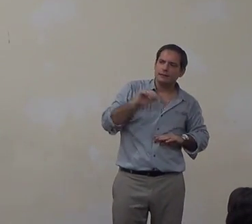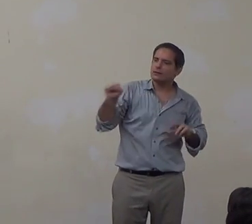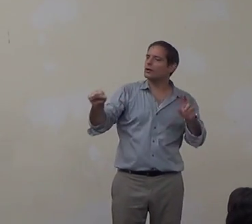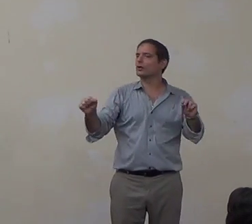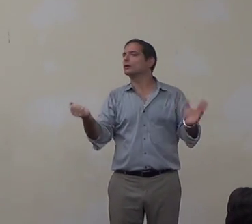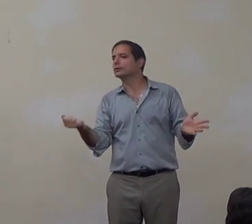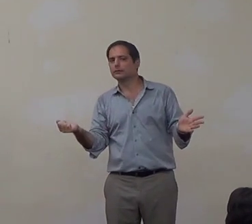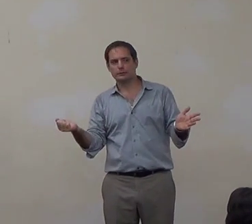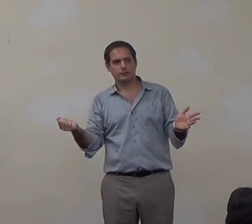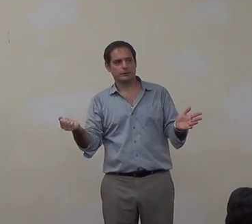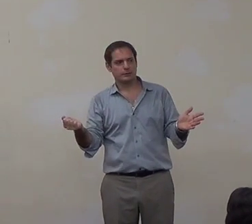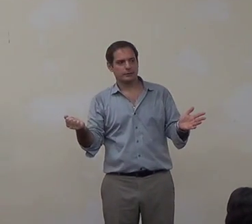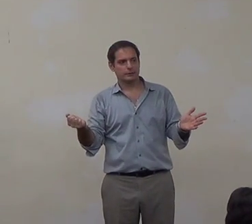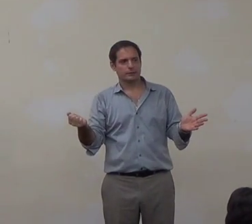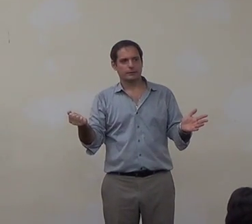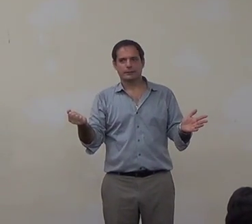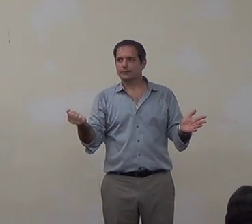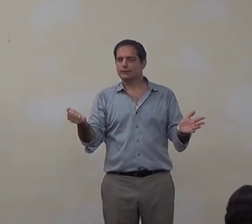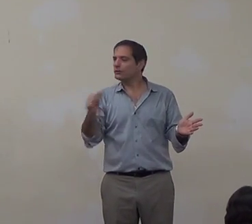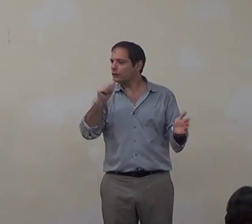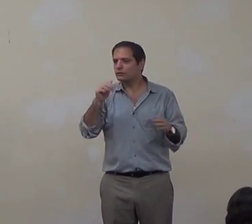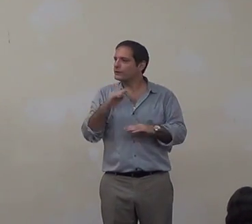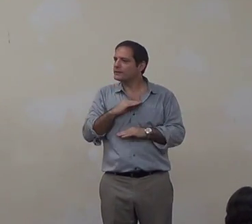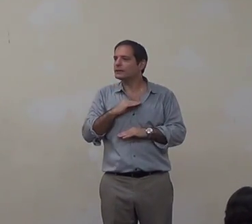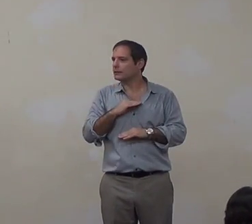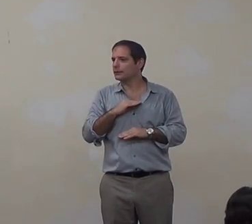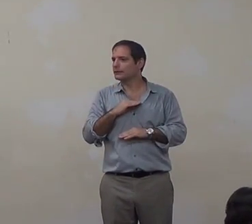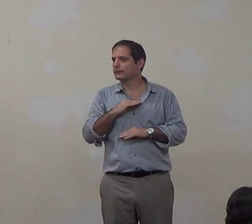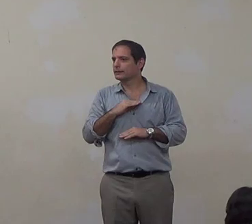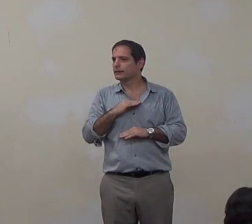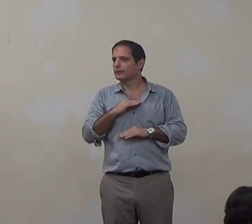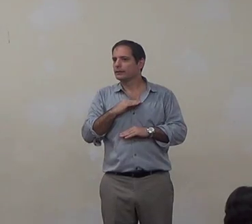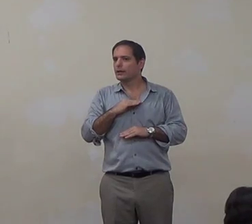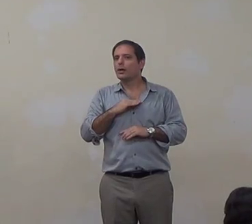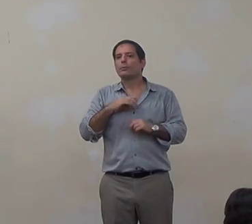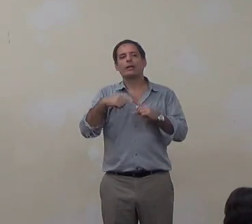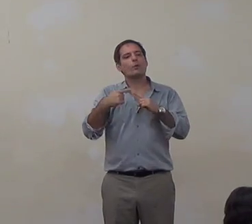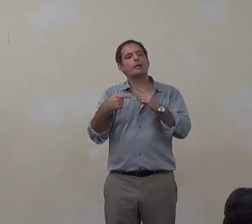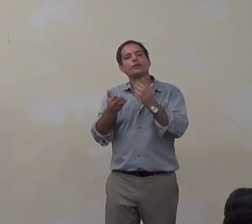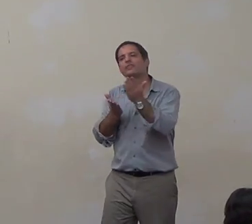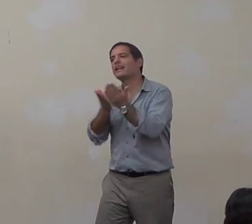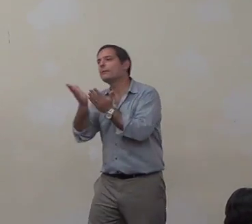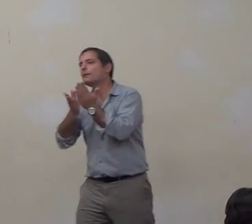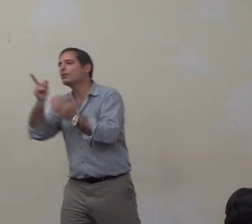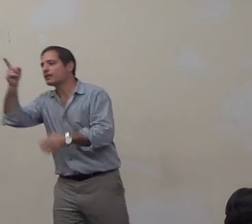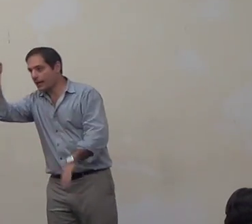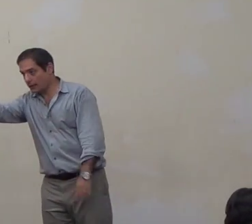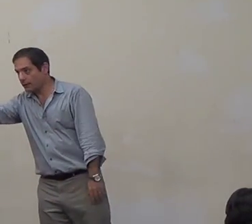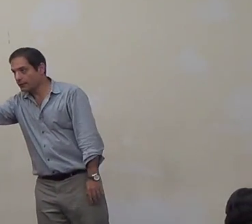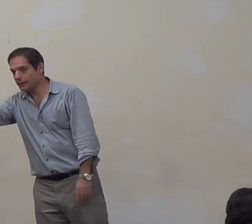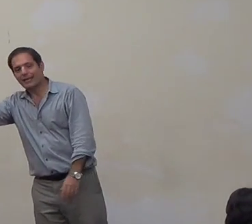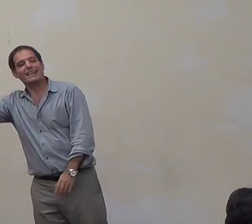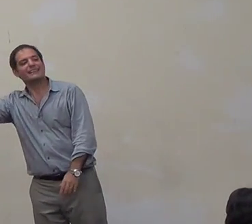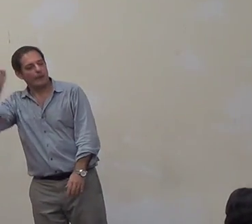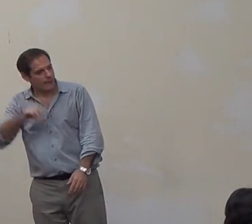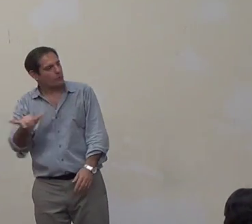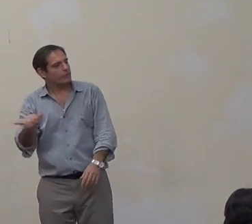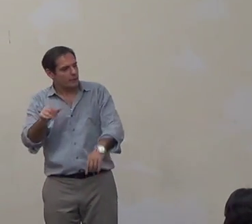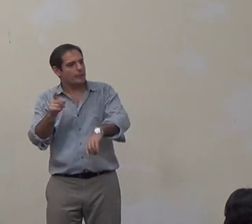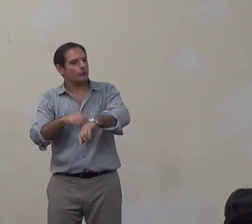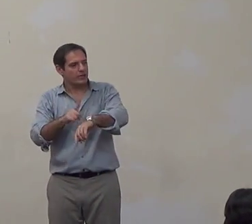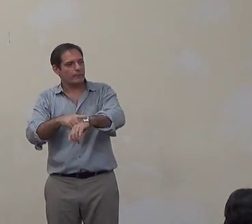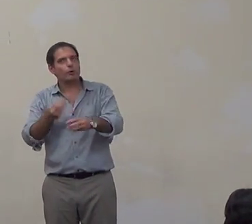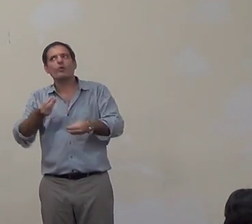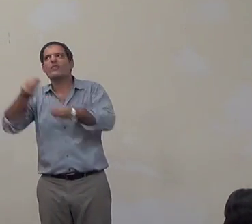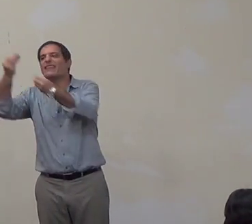suficiente? ¿Sí o no? Eso no es suficiente, porque cuando servimos a Él, debemos